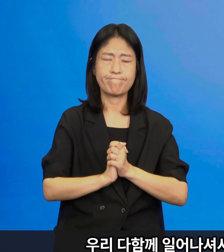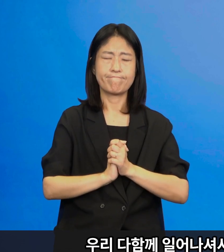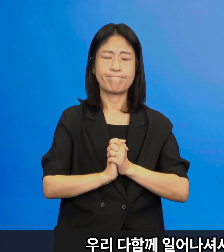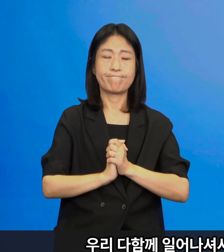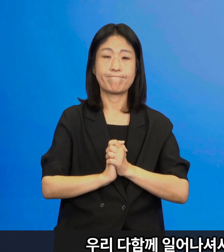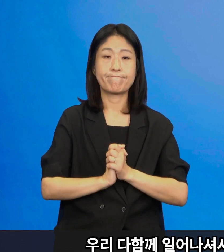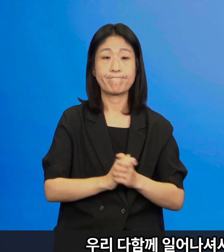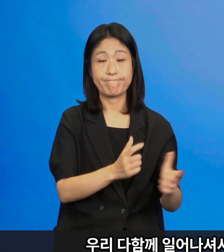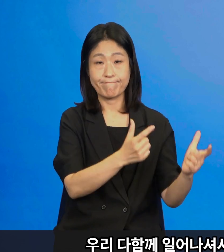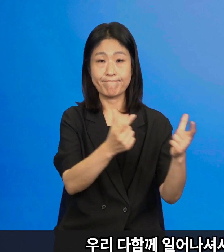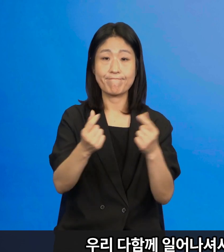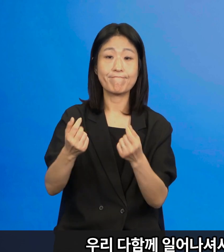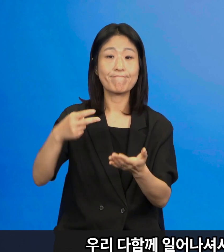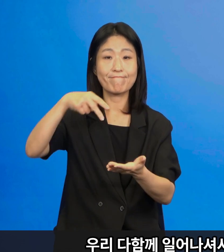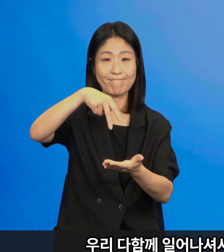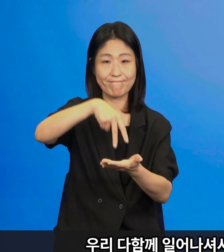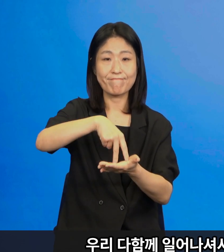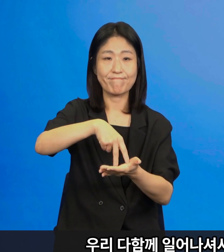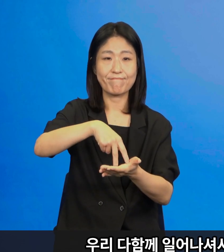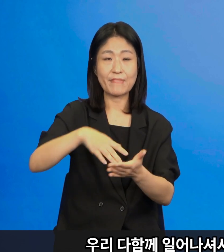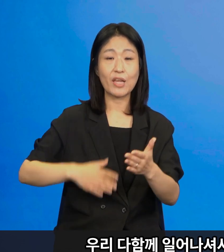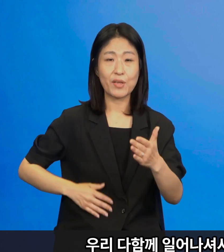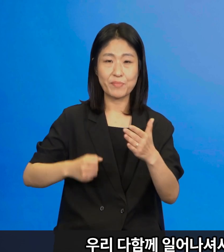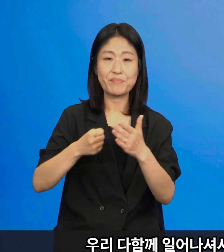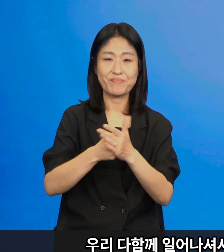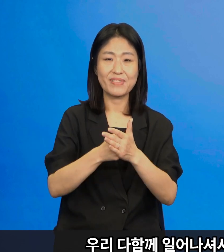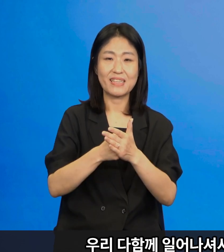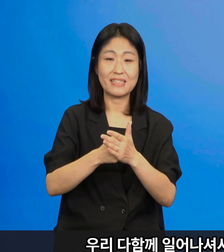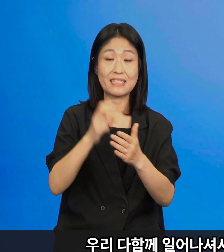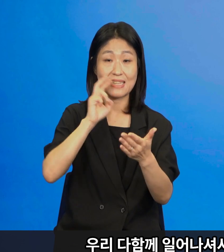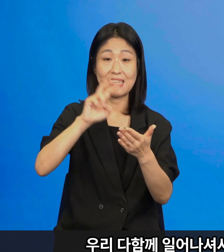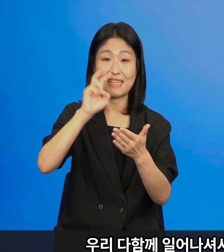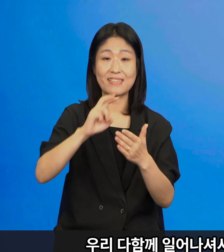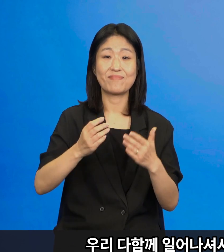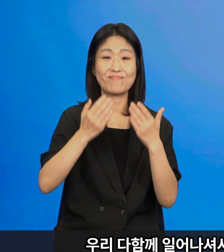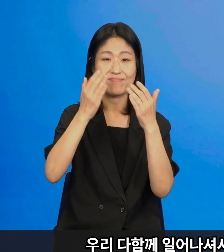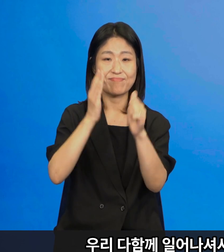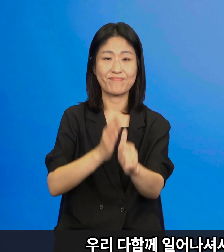우리 다 함께 일어나셔서 결단의 찬양 하시겠습니다.